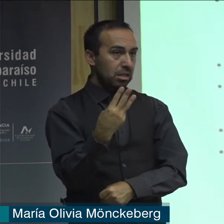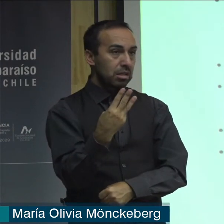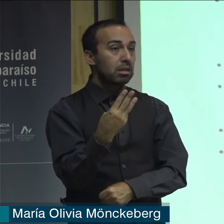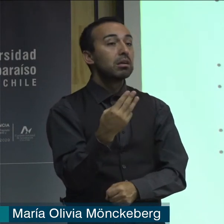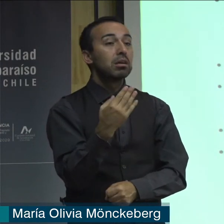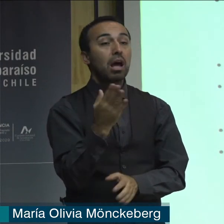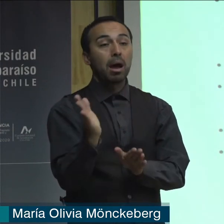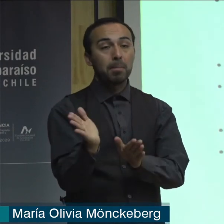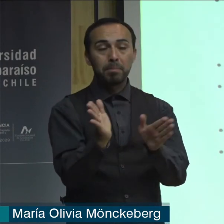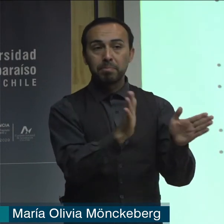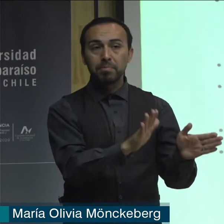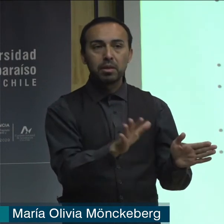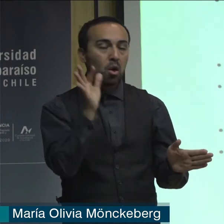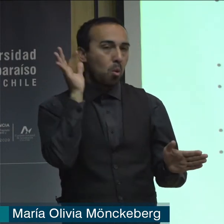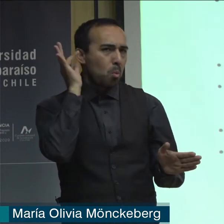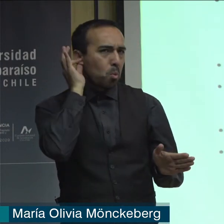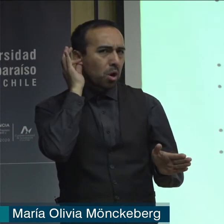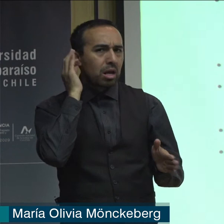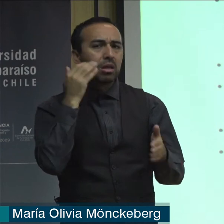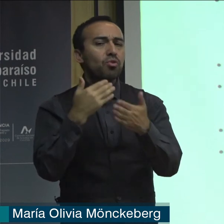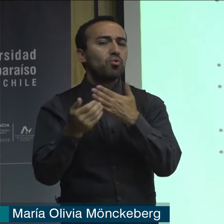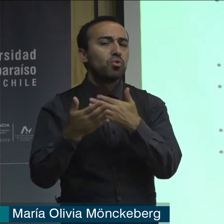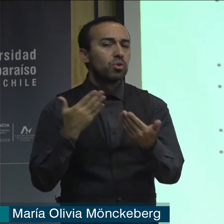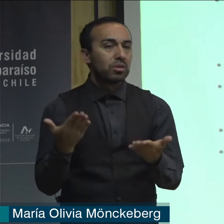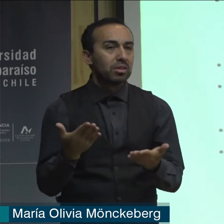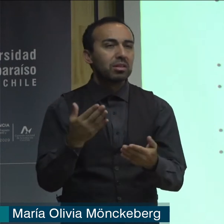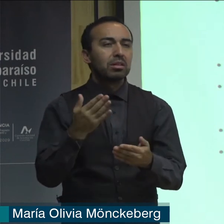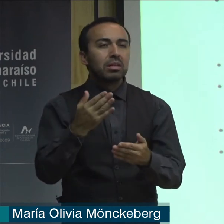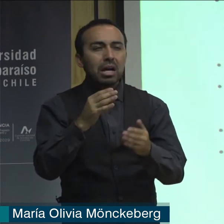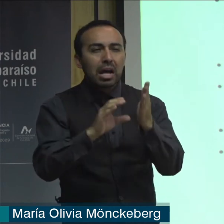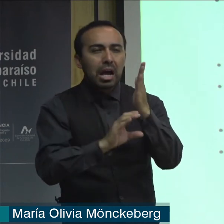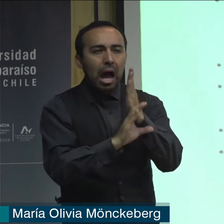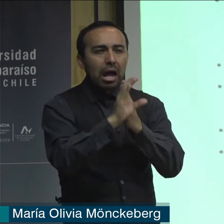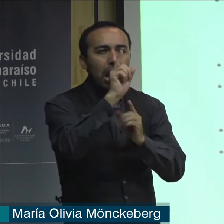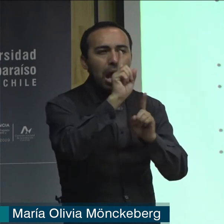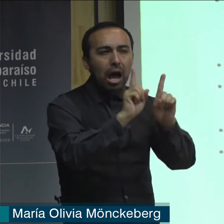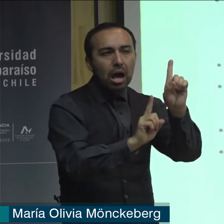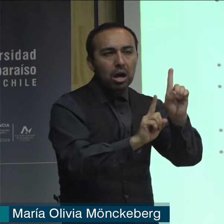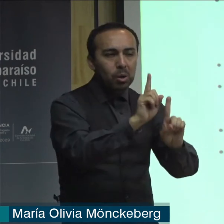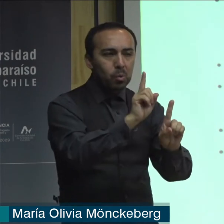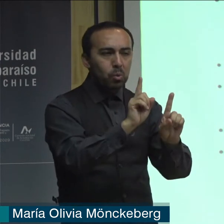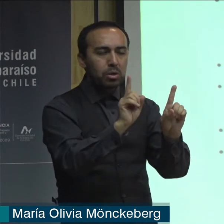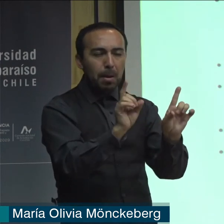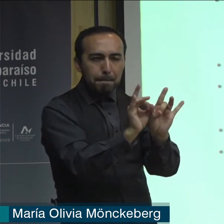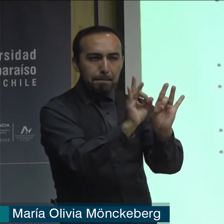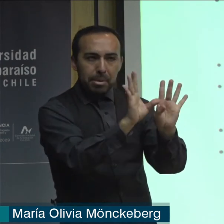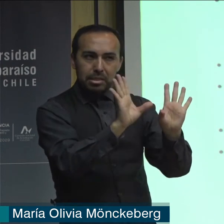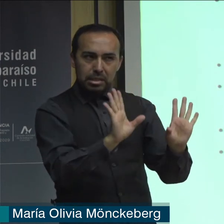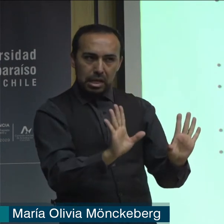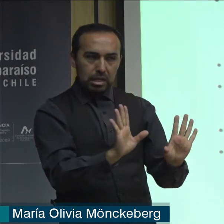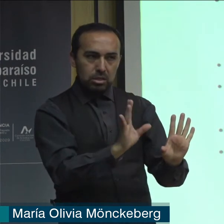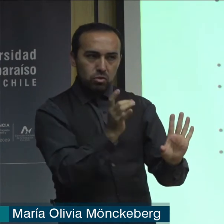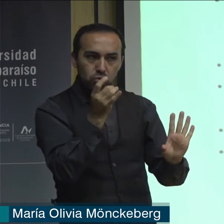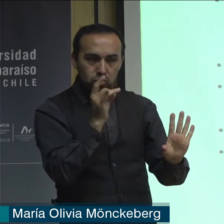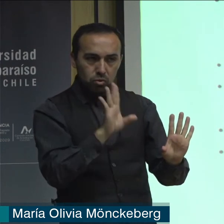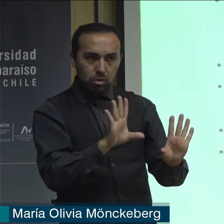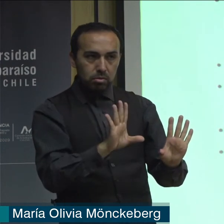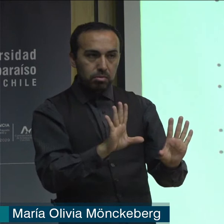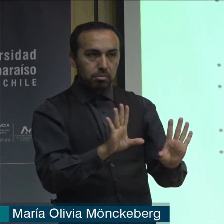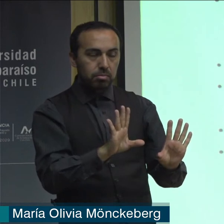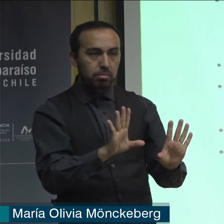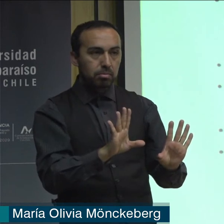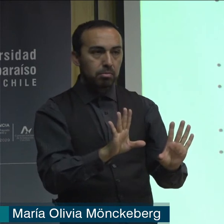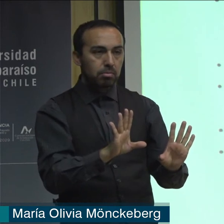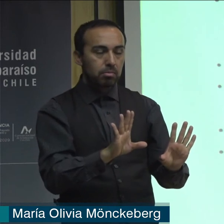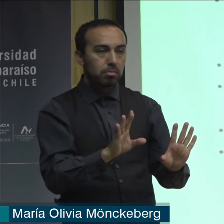estaban estábamos en algunas carreras más considerada hacia las mujeres